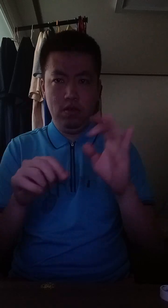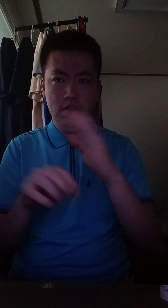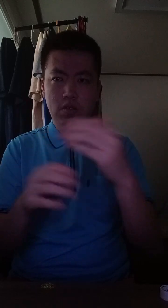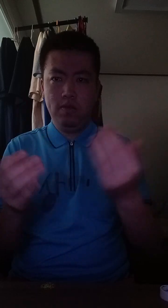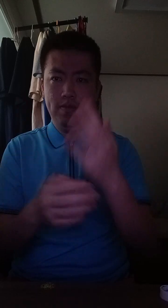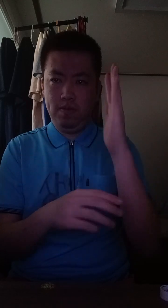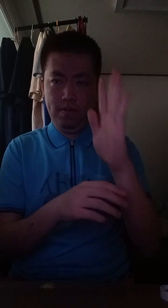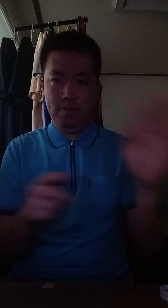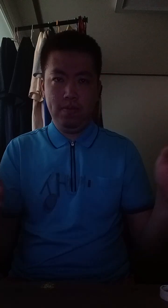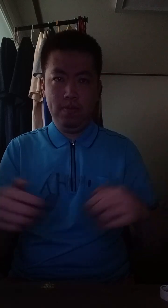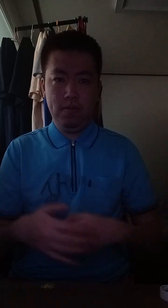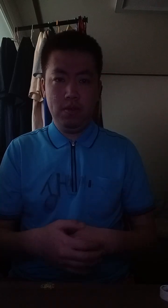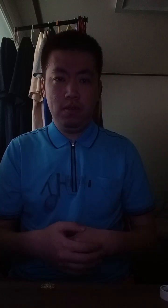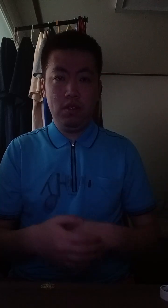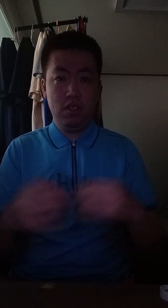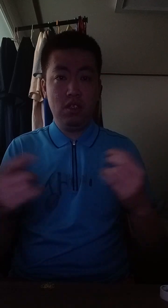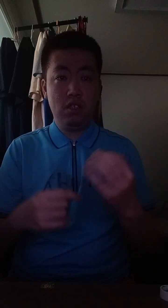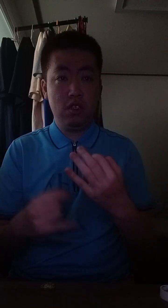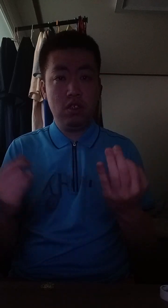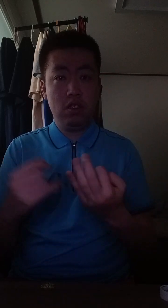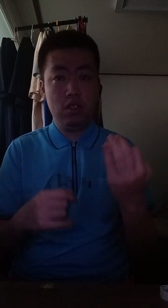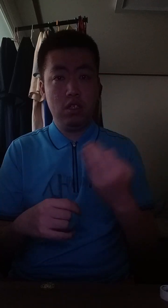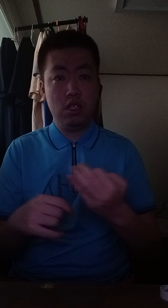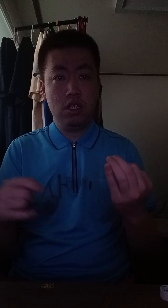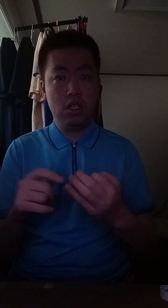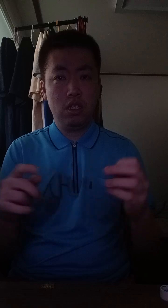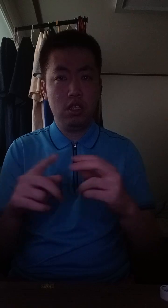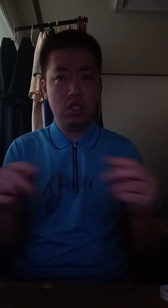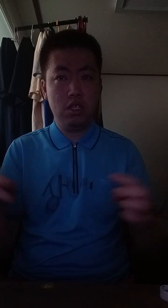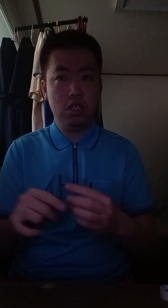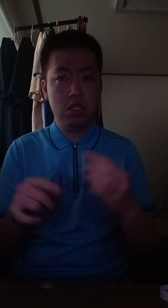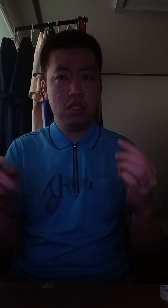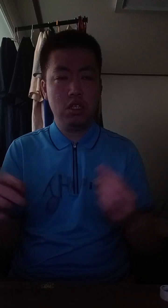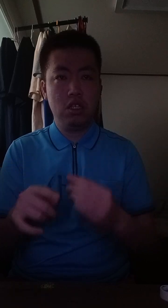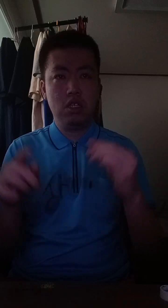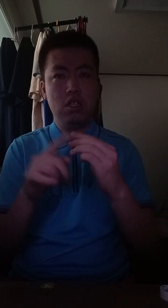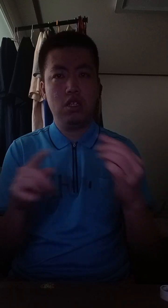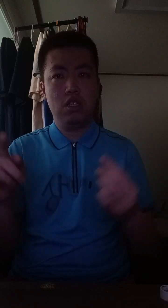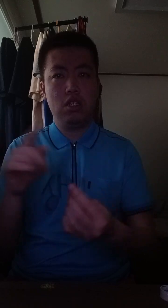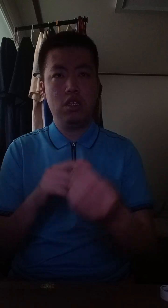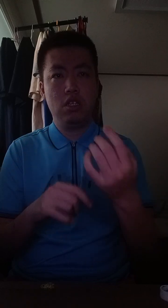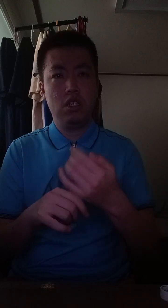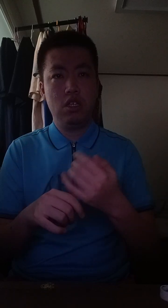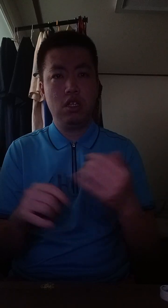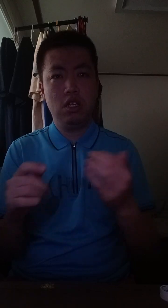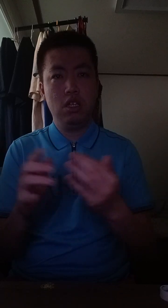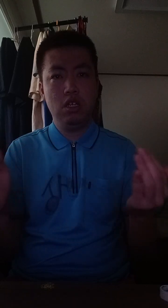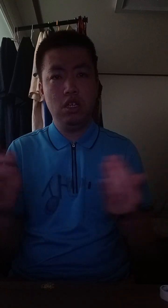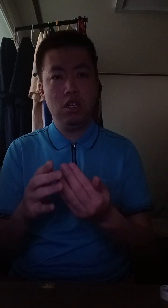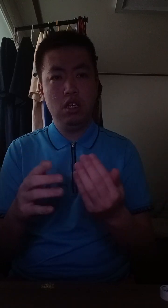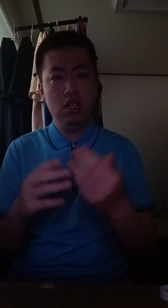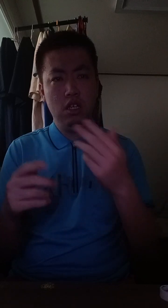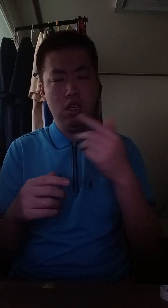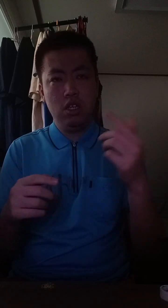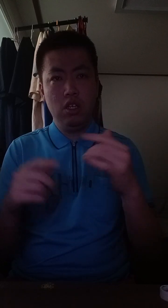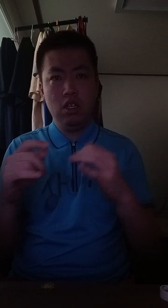불과합니다. 내년까지 260여 곳의 자동 안전발판을 추가로 설치할 계획이지만 아예 설치가 불가능한 곳도